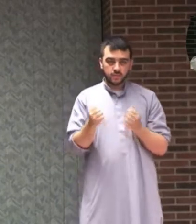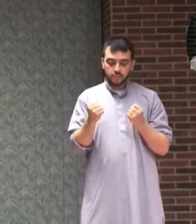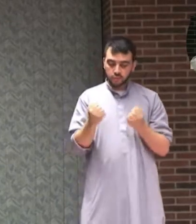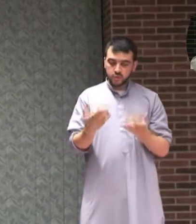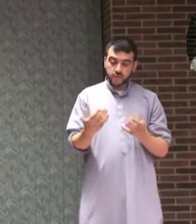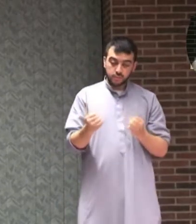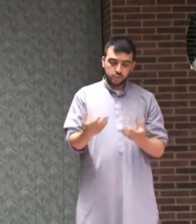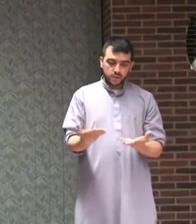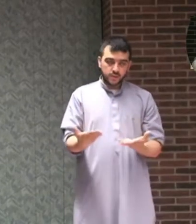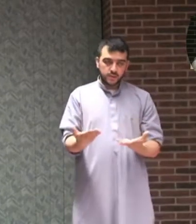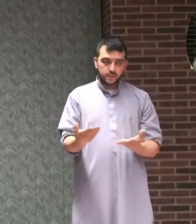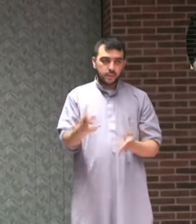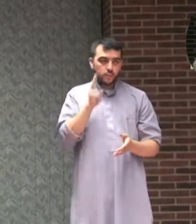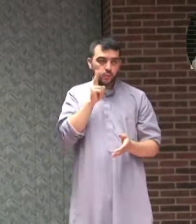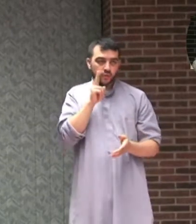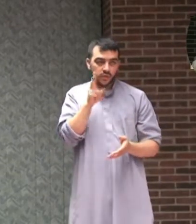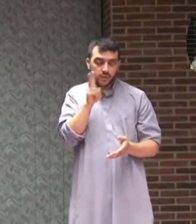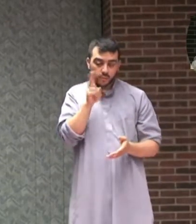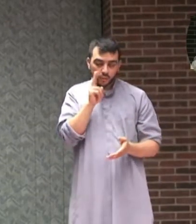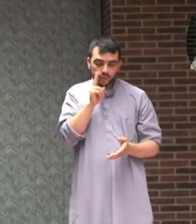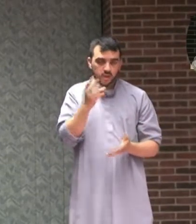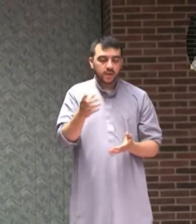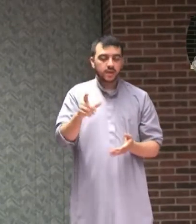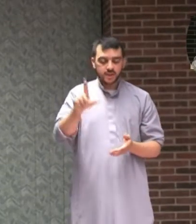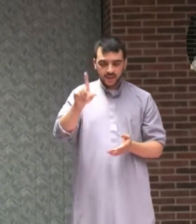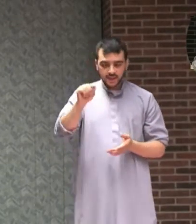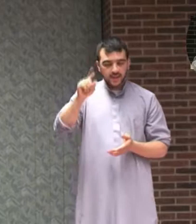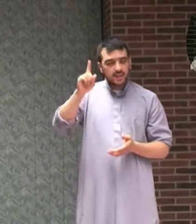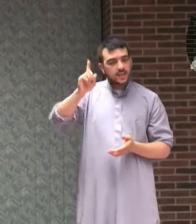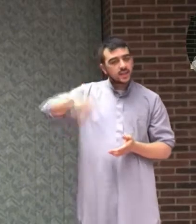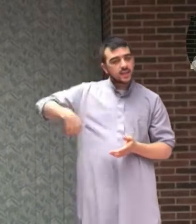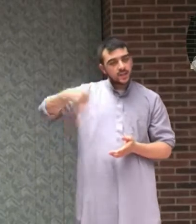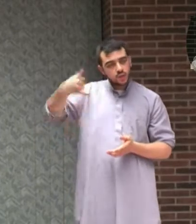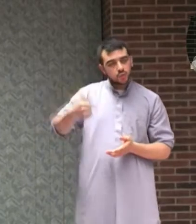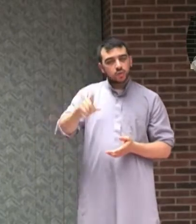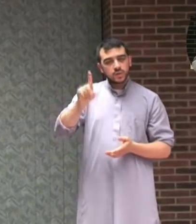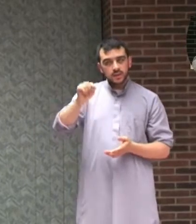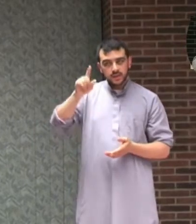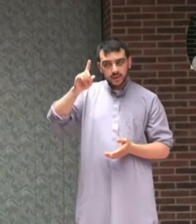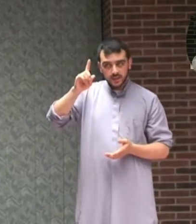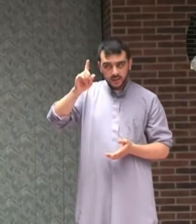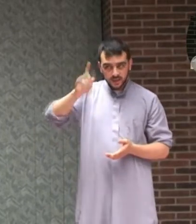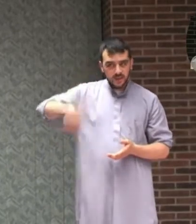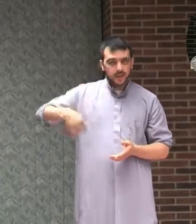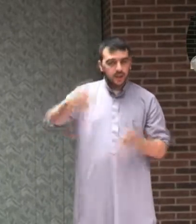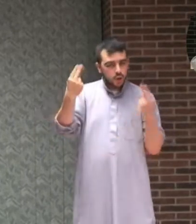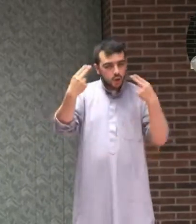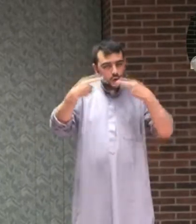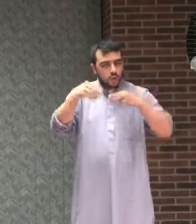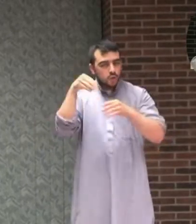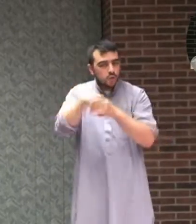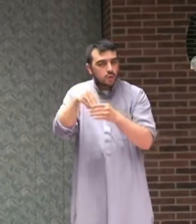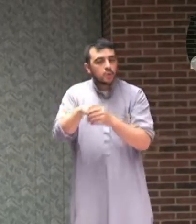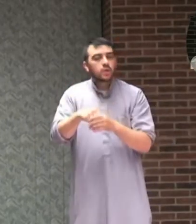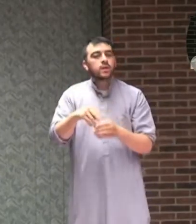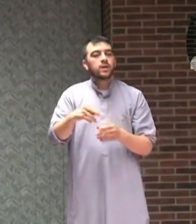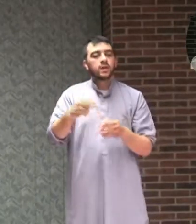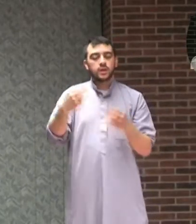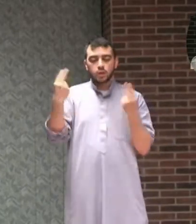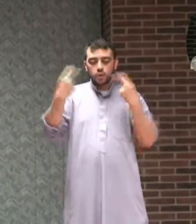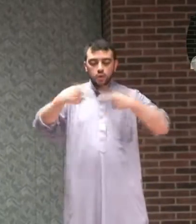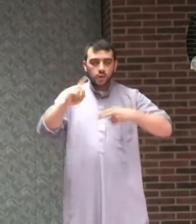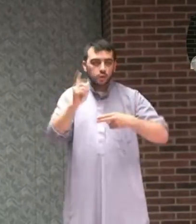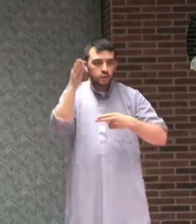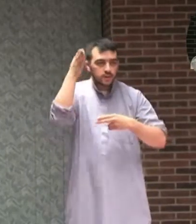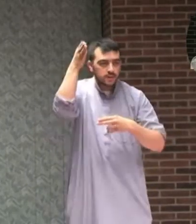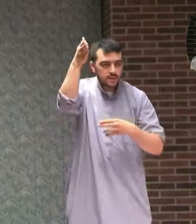unique dans laquelle il y a une occasion unique qui sont l'Ashr al-Awakhir. Et vous savez que dans l'Ashr al-Awakhir, il y a